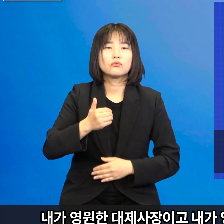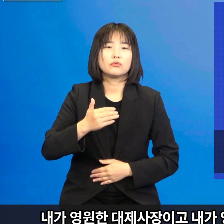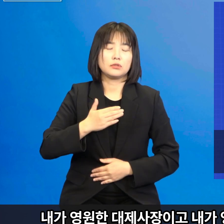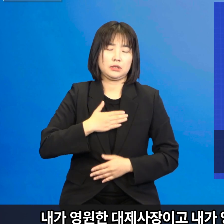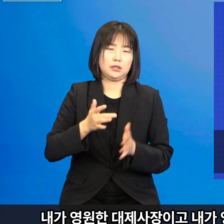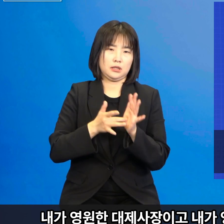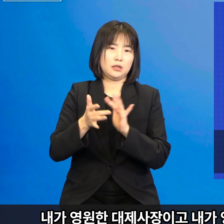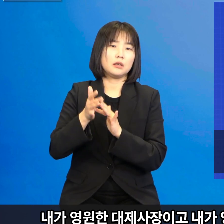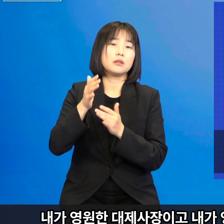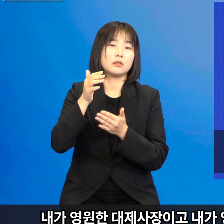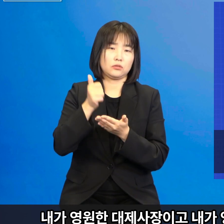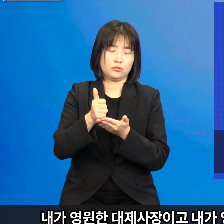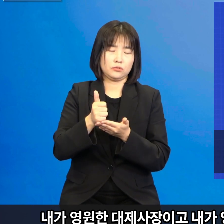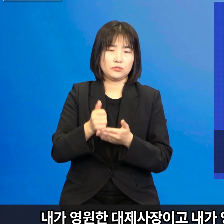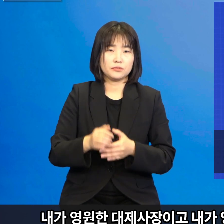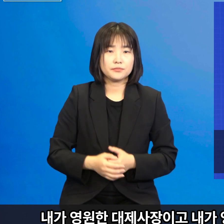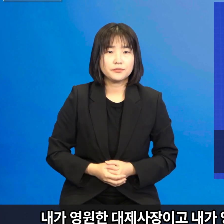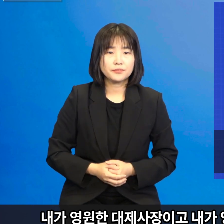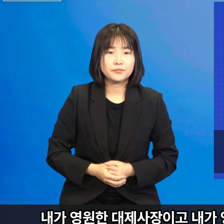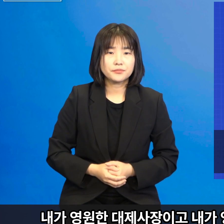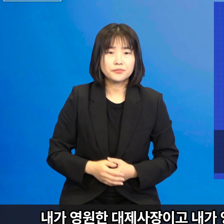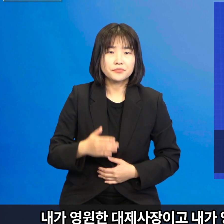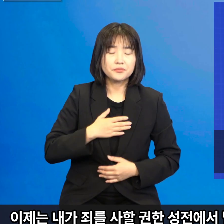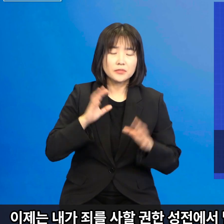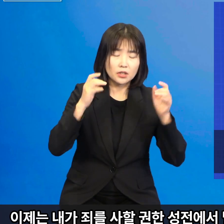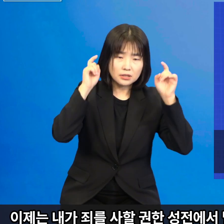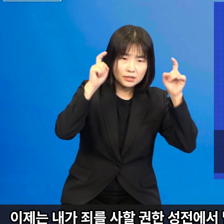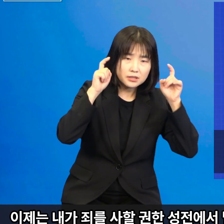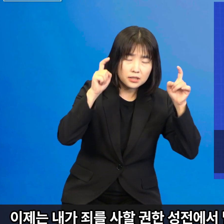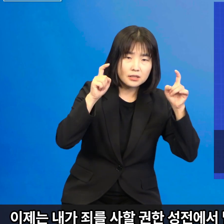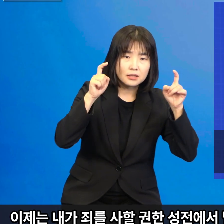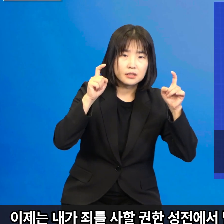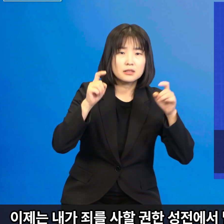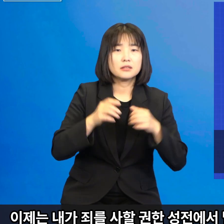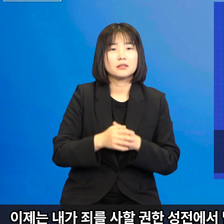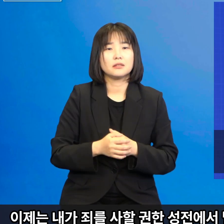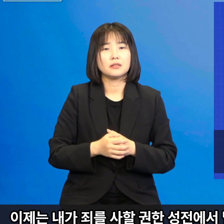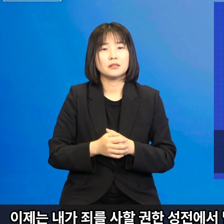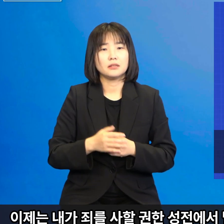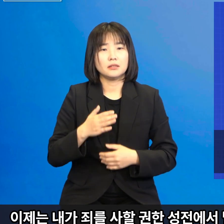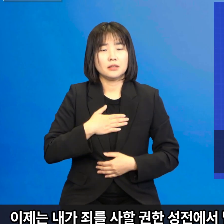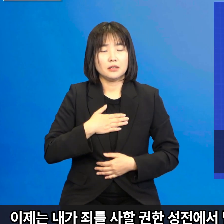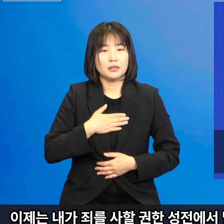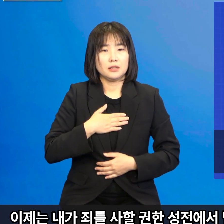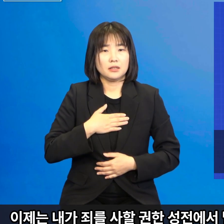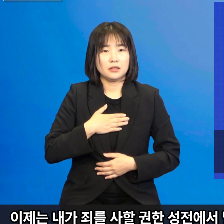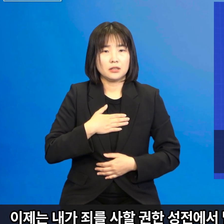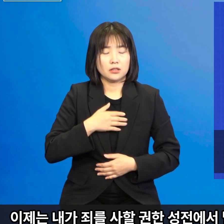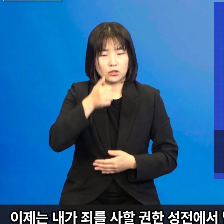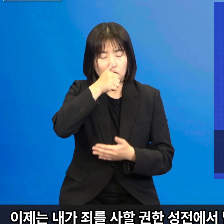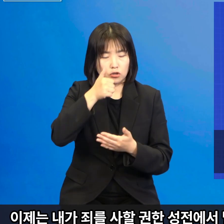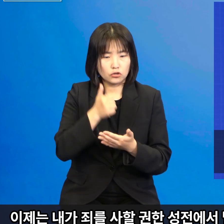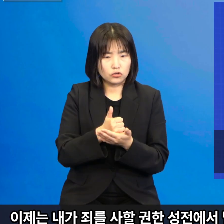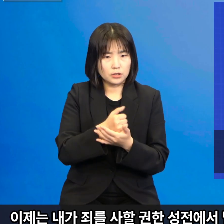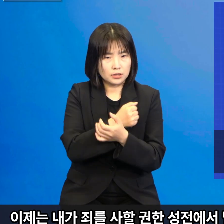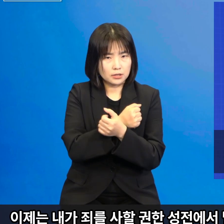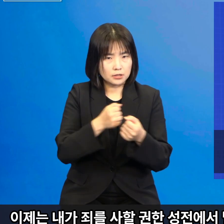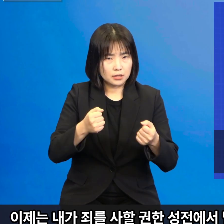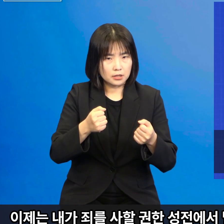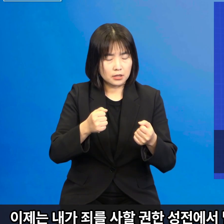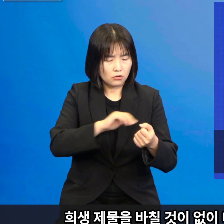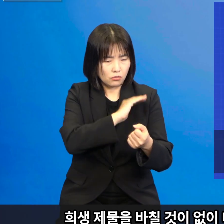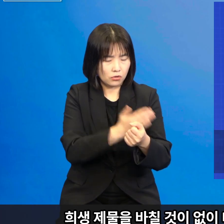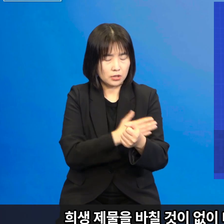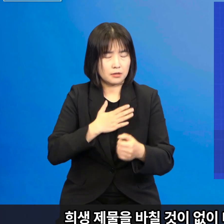영원한 대제사장이고 내가 영원한 어린 양이고 내가 성전이다. 이제는 내가 죄를 사할 권한, 성전에서 벌어지는 죄 사함의 권세가 나에게